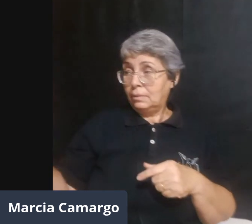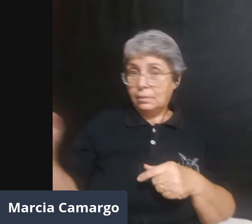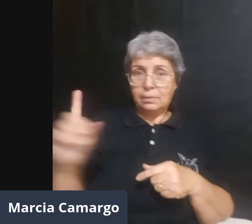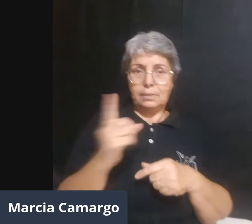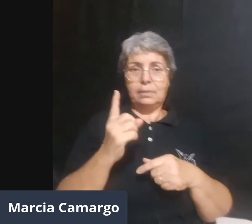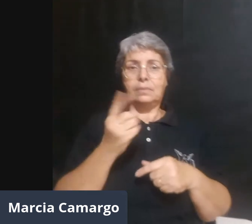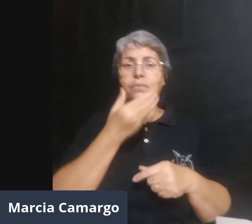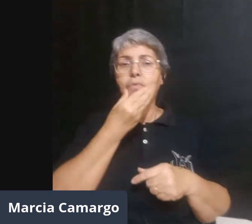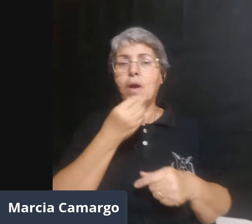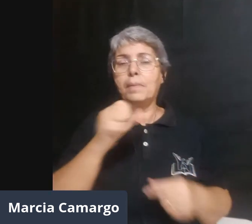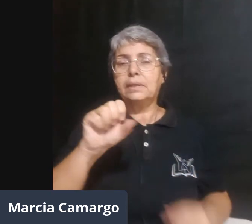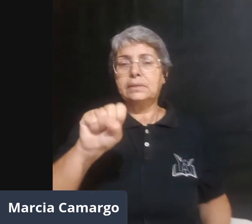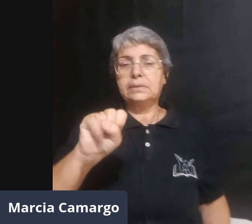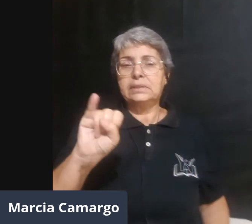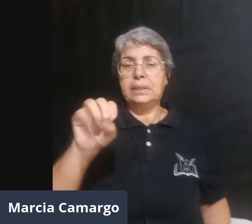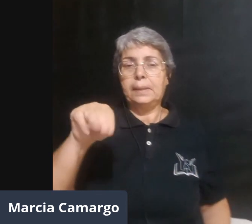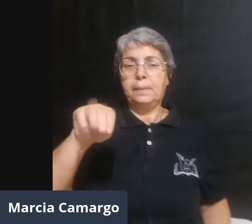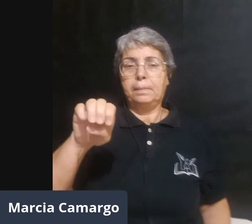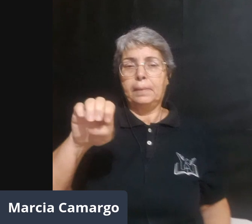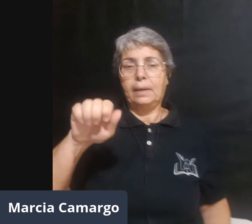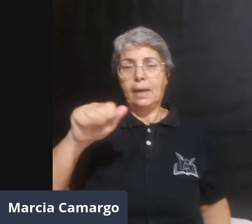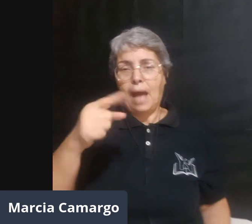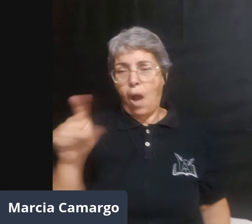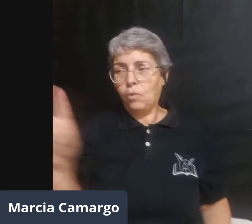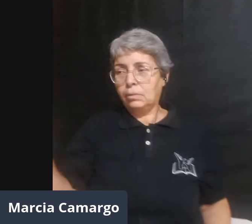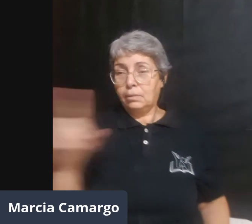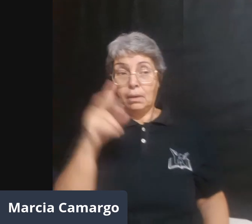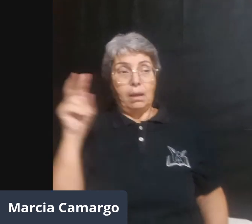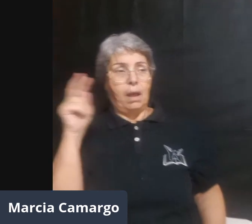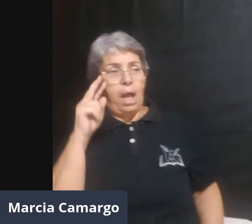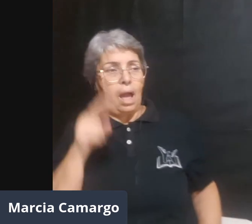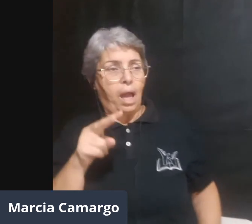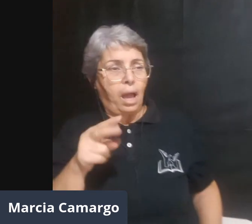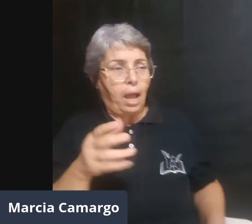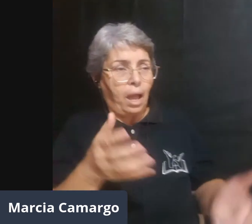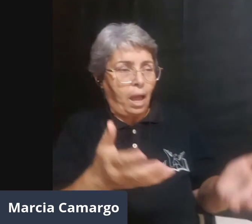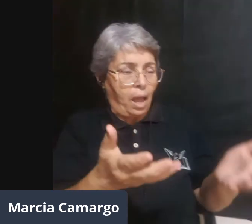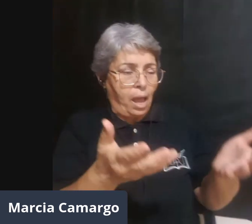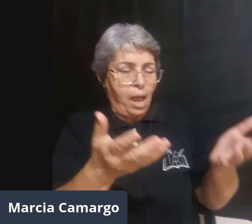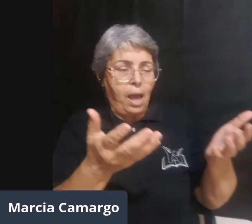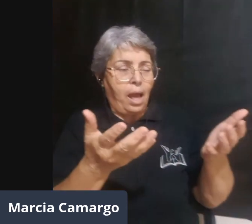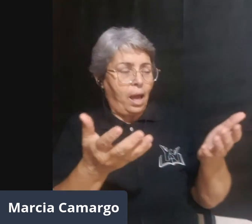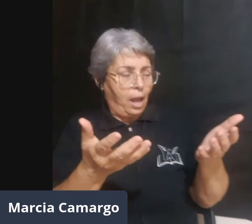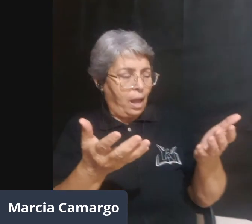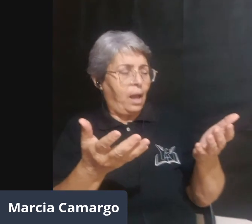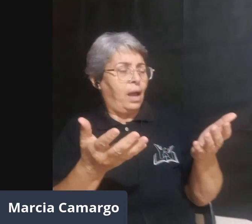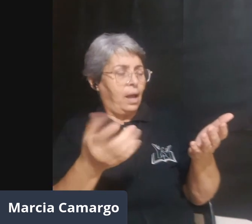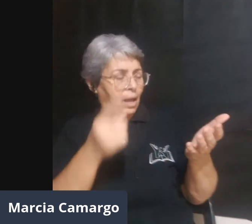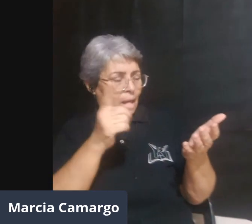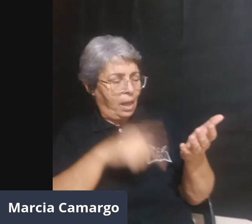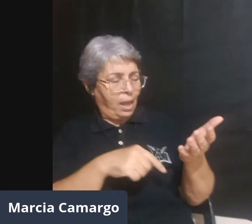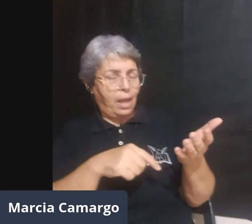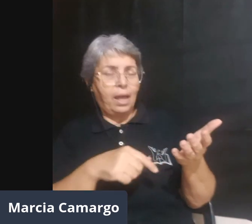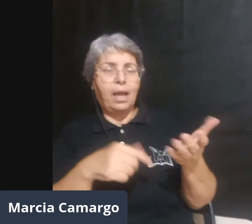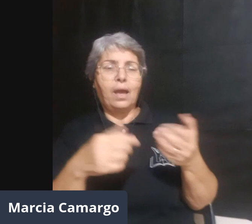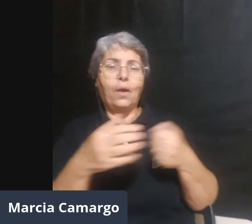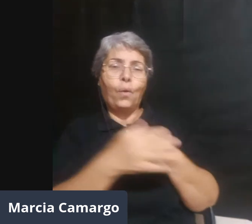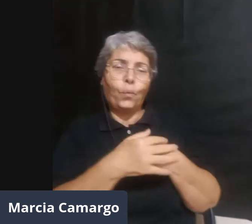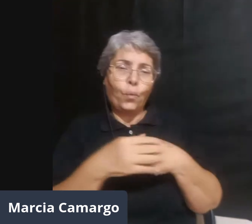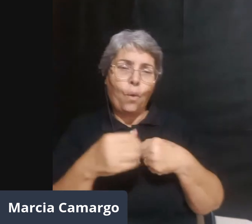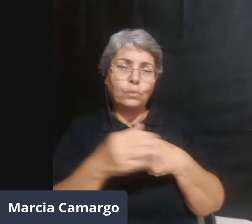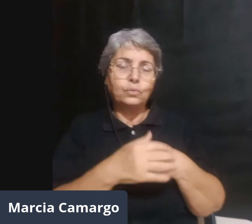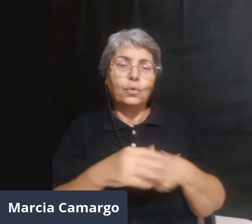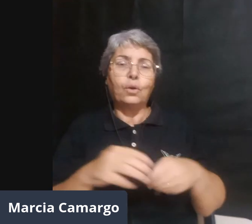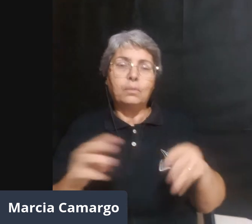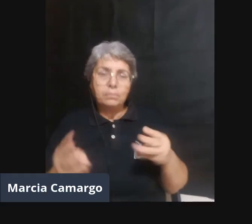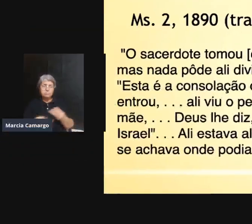nos braços da mãe. Deus lhe diz: este é a consolação de Israel. Ali estava alguém que o